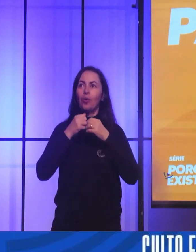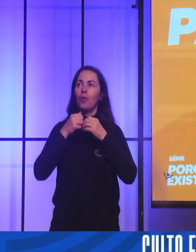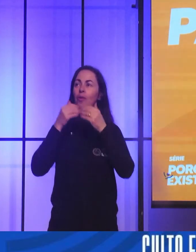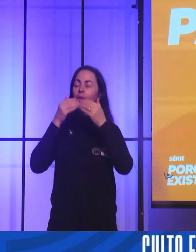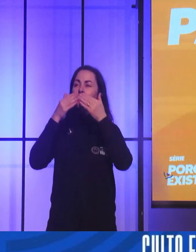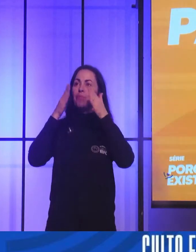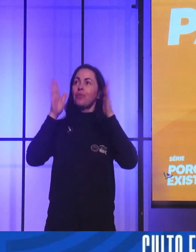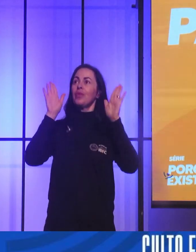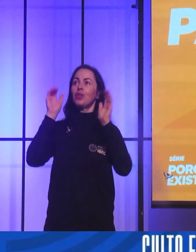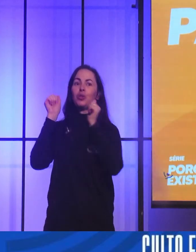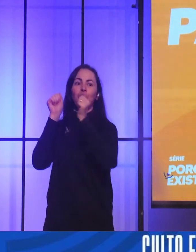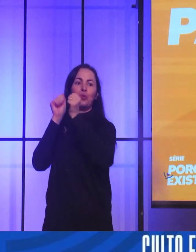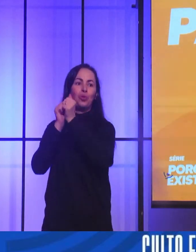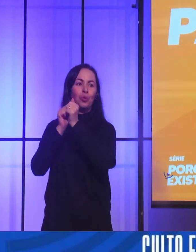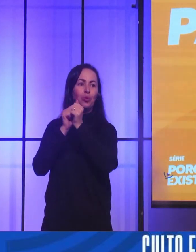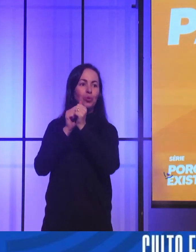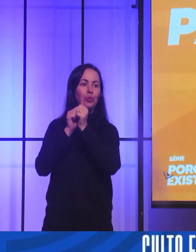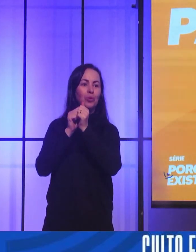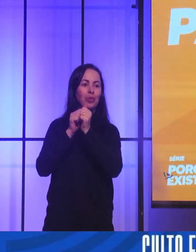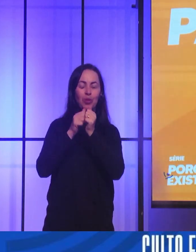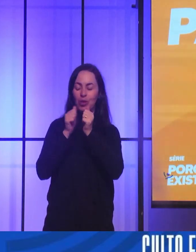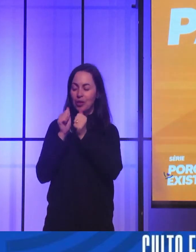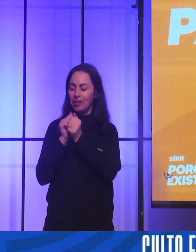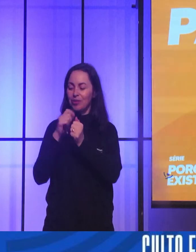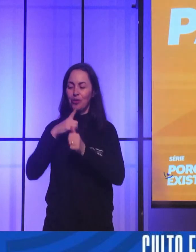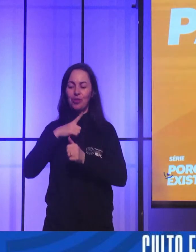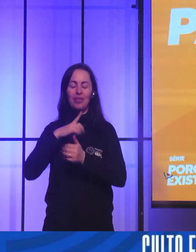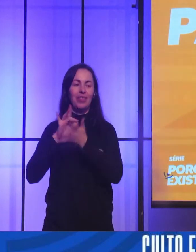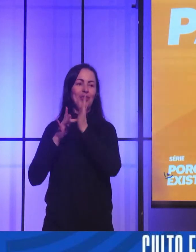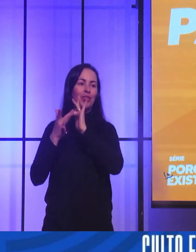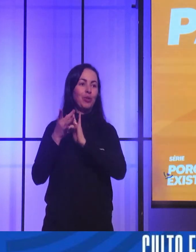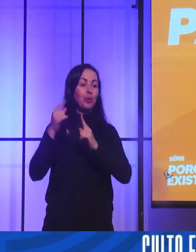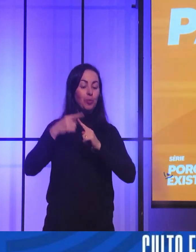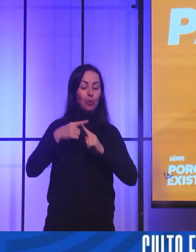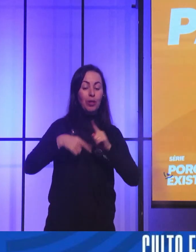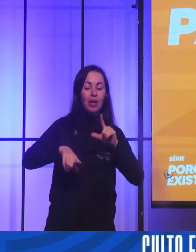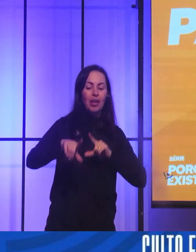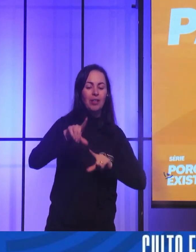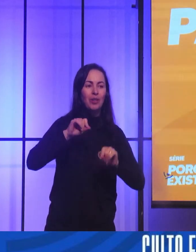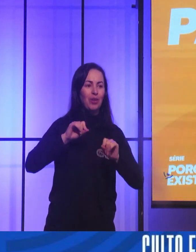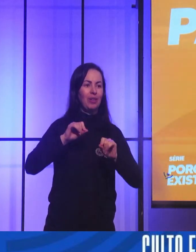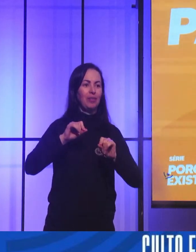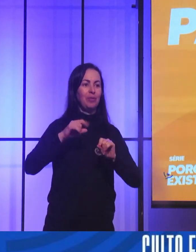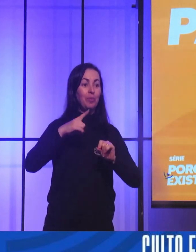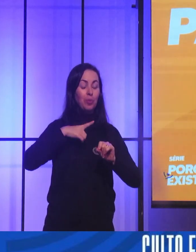perfeitos, porque não erramos, não. Mas porque escolhemos, porque decidimos, porque optamos